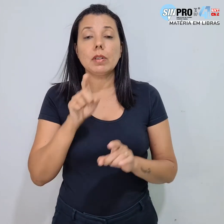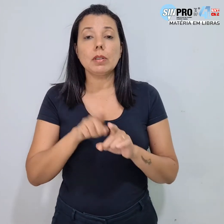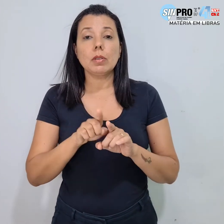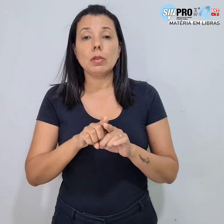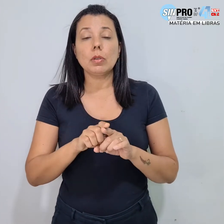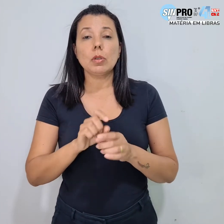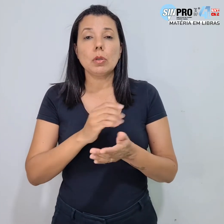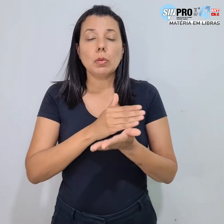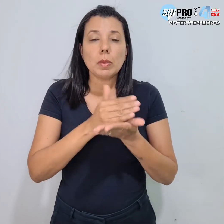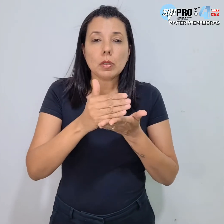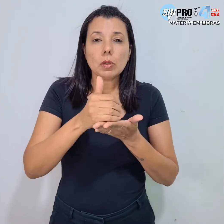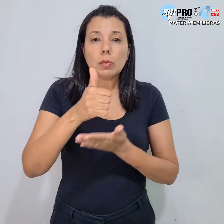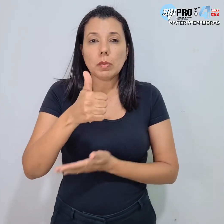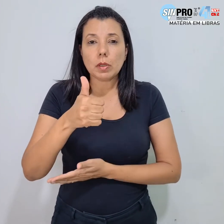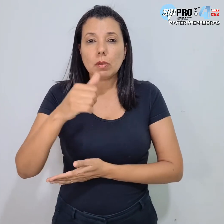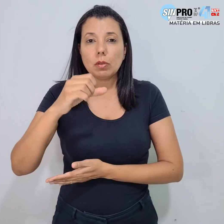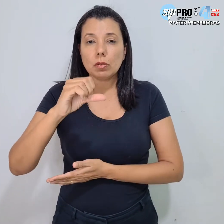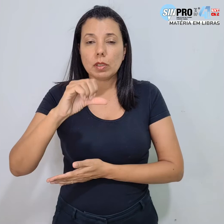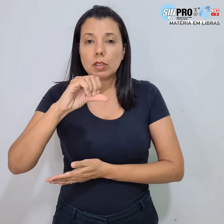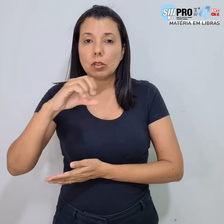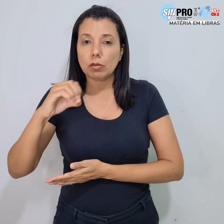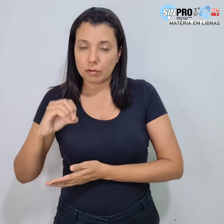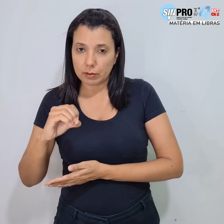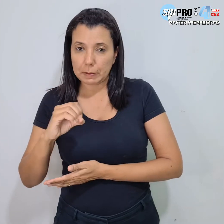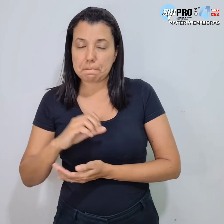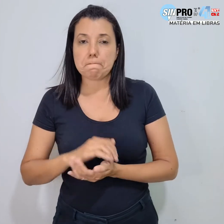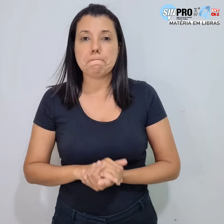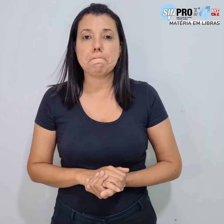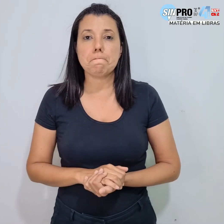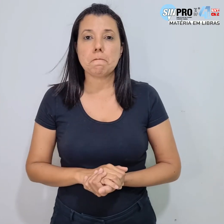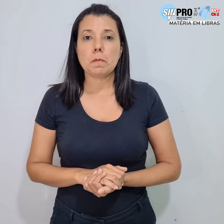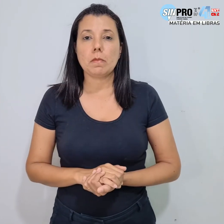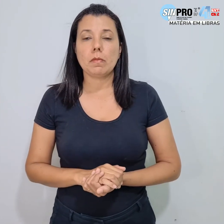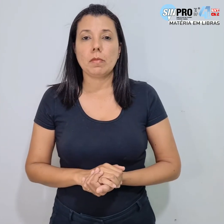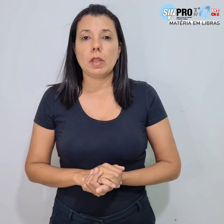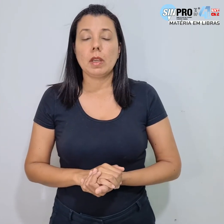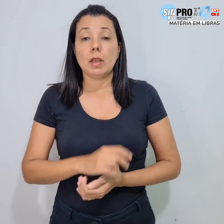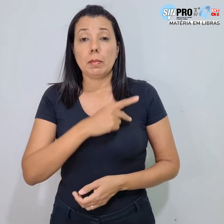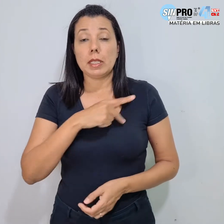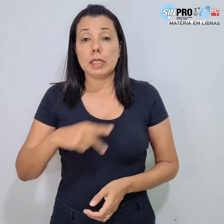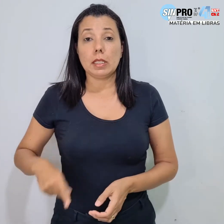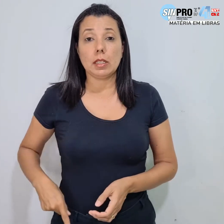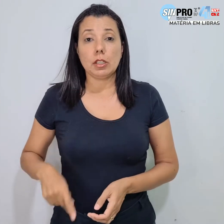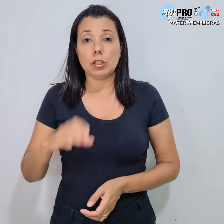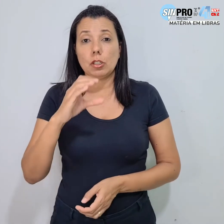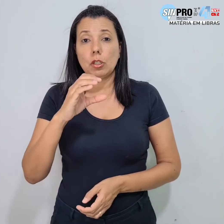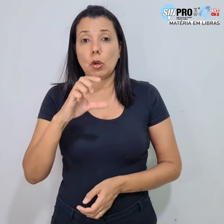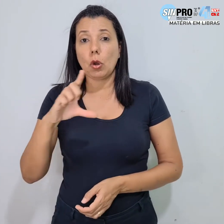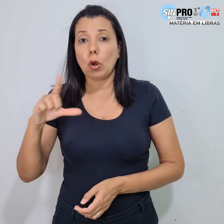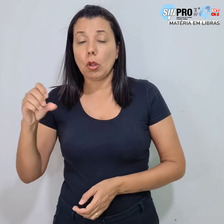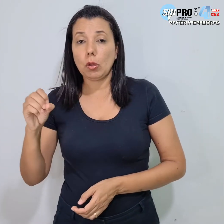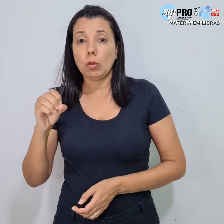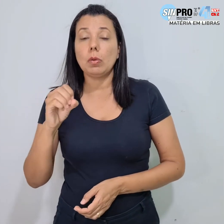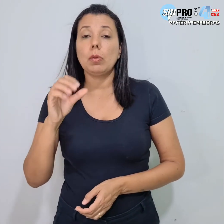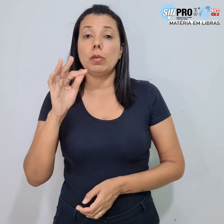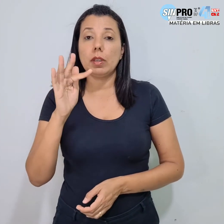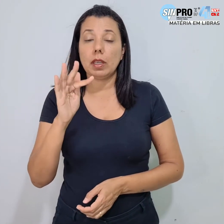adotado na década de 1990 por Collor de Mello e Fernando Henrique Cardoso,